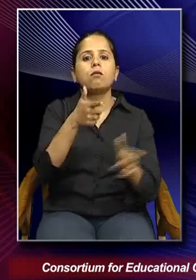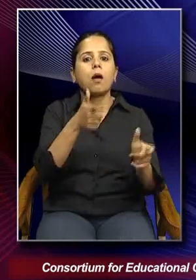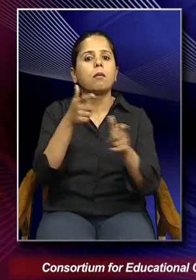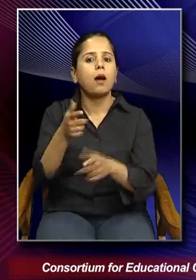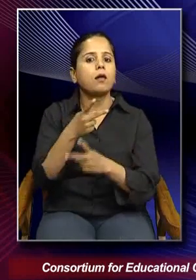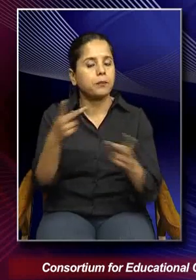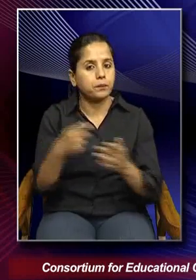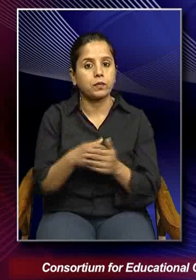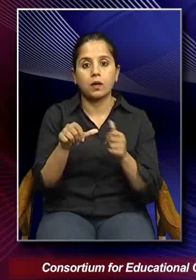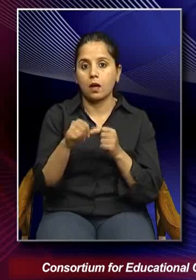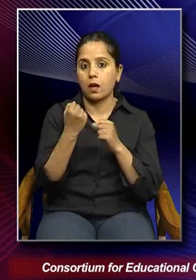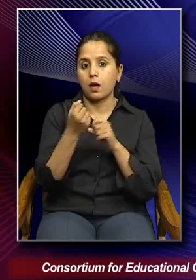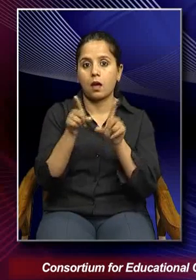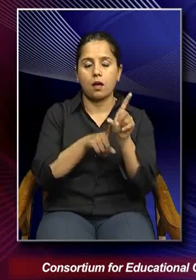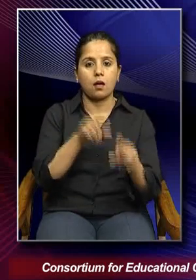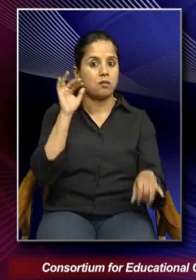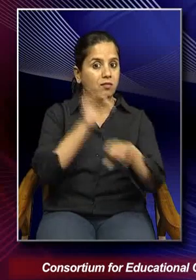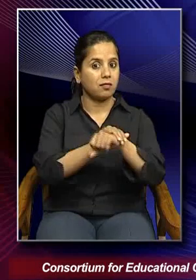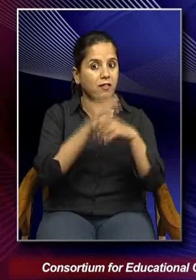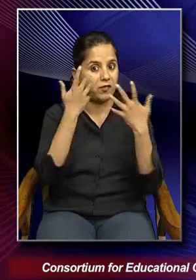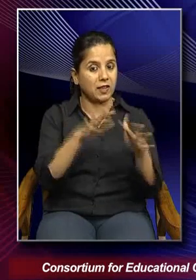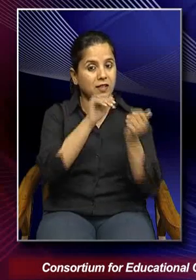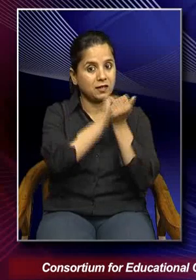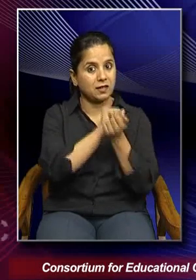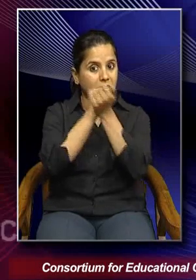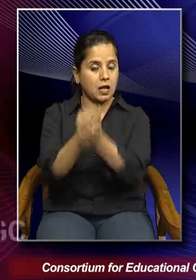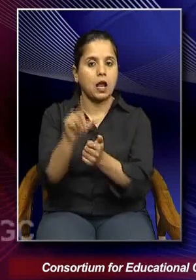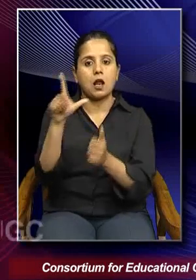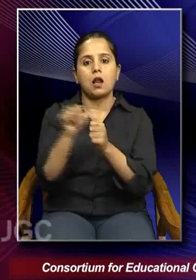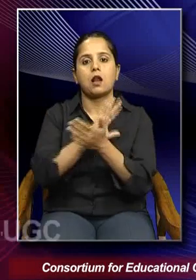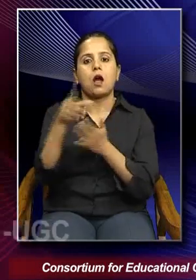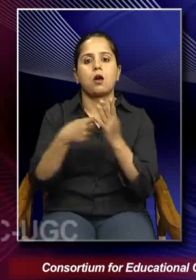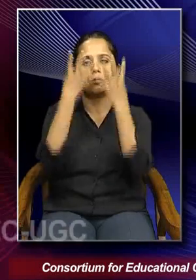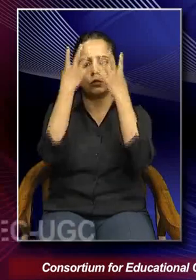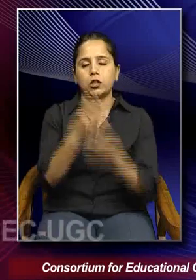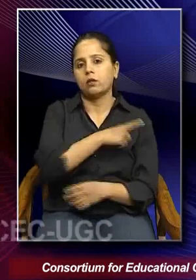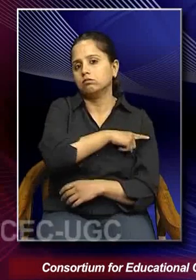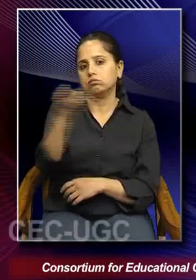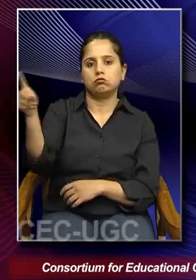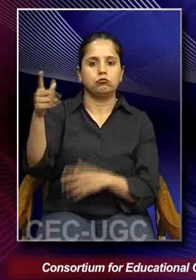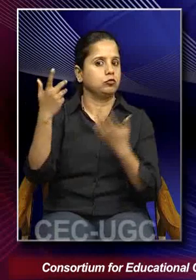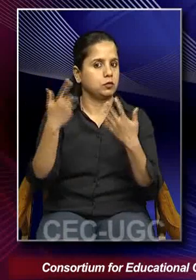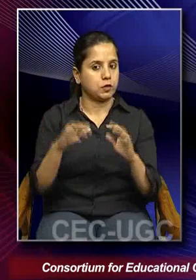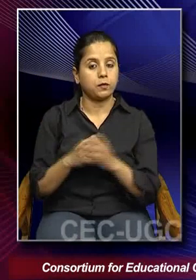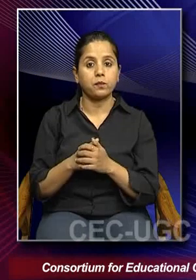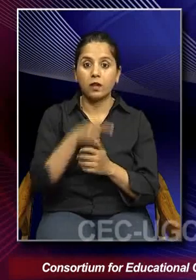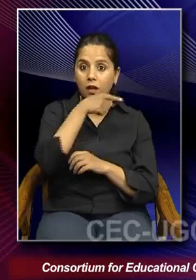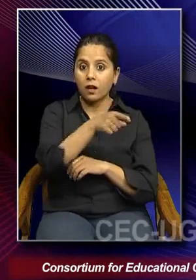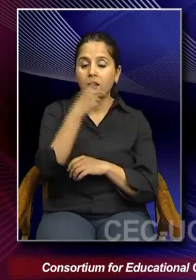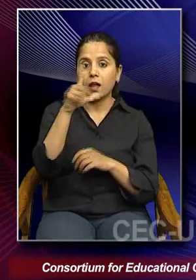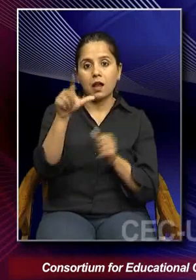को गिरफ्तार करके लाहौर की जय में भेज दिया गया उन्हें